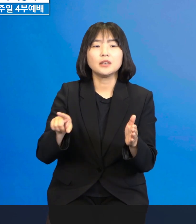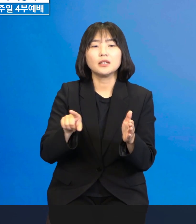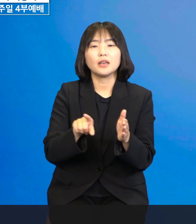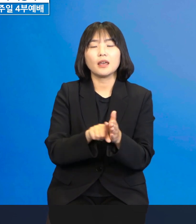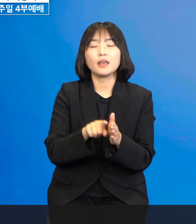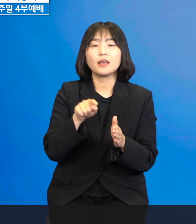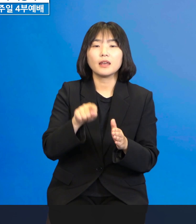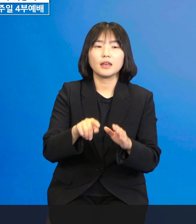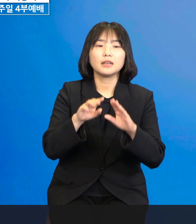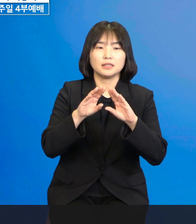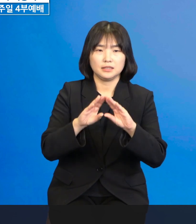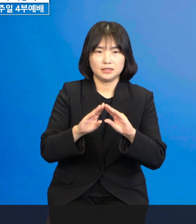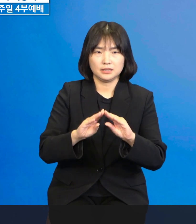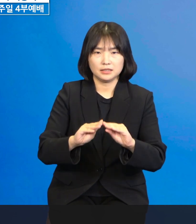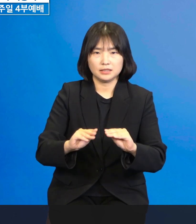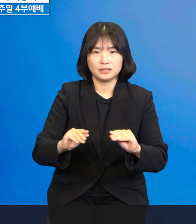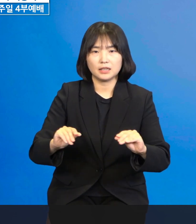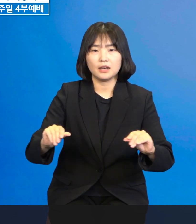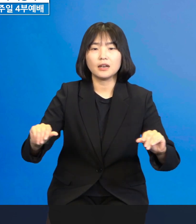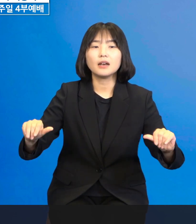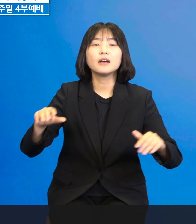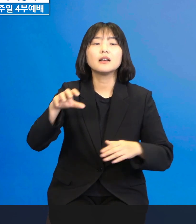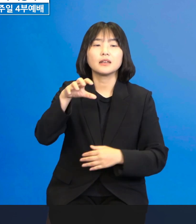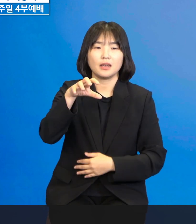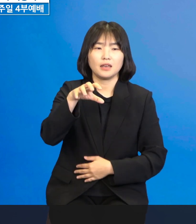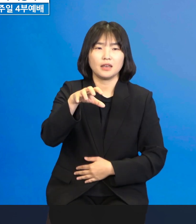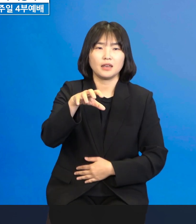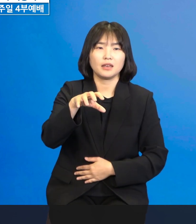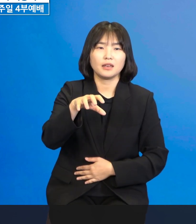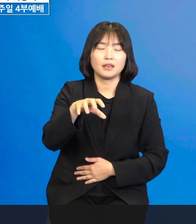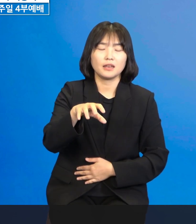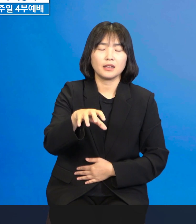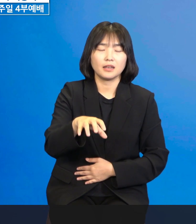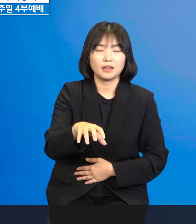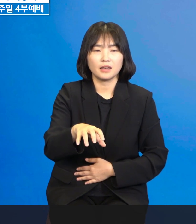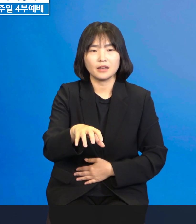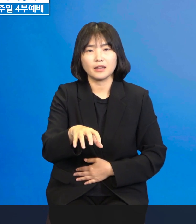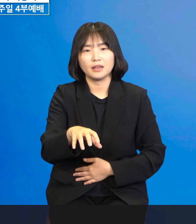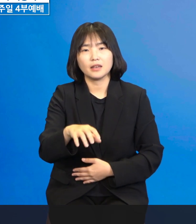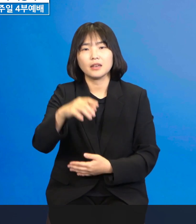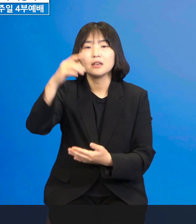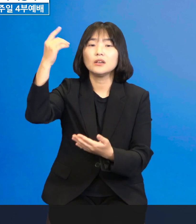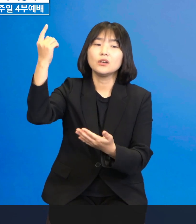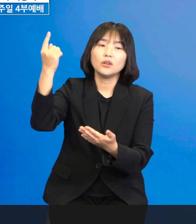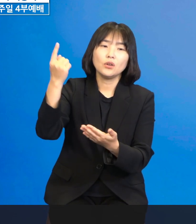나를 위해 이 땅에